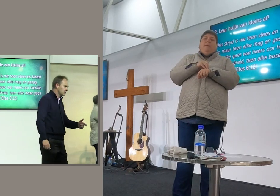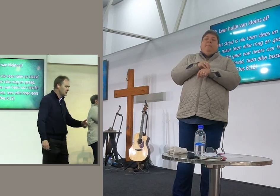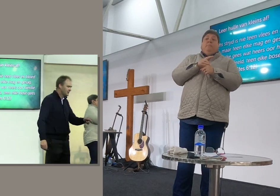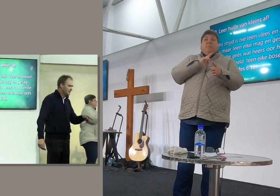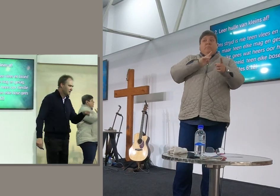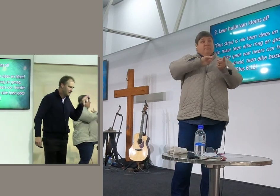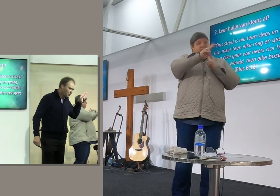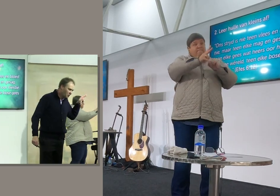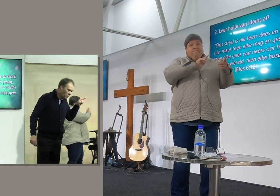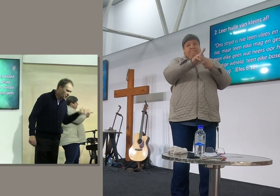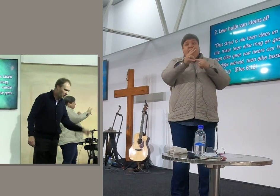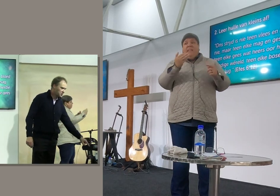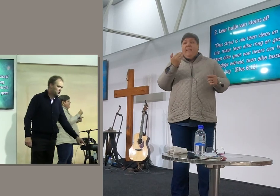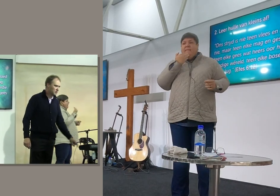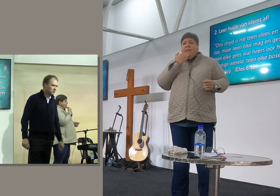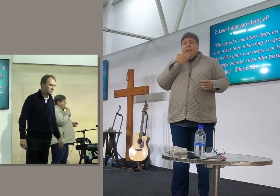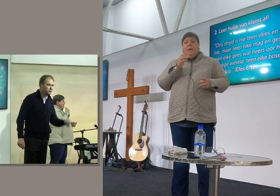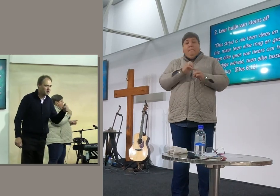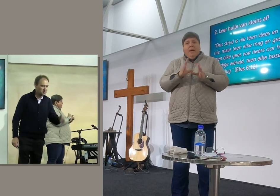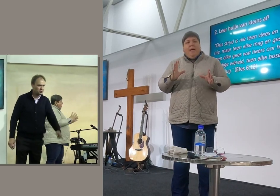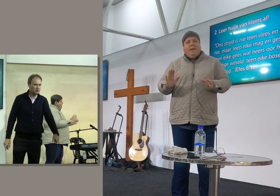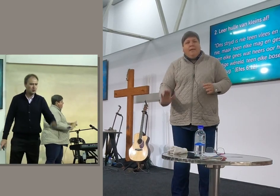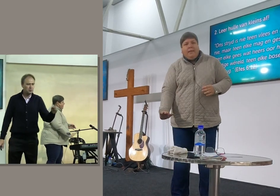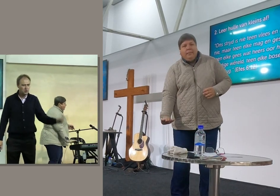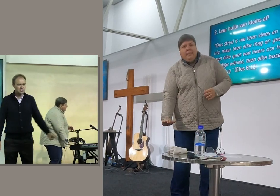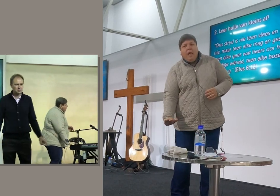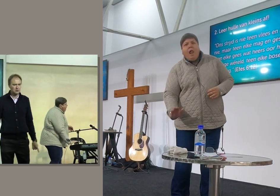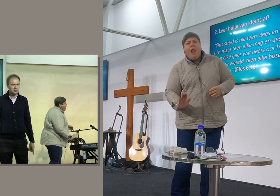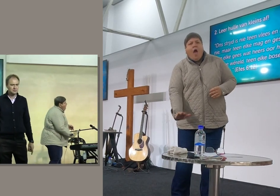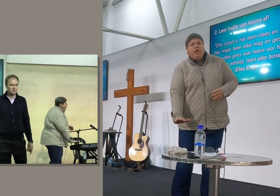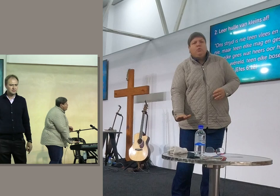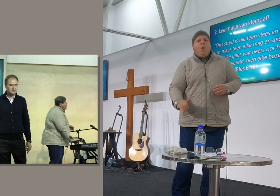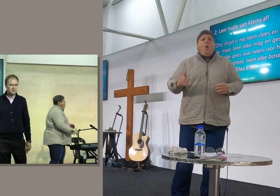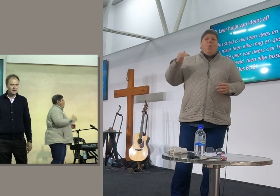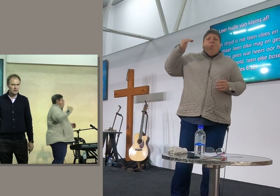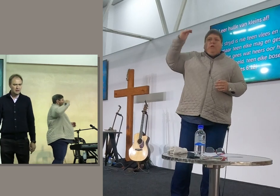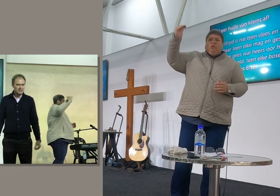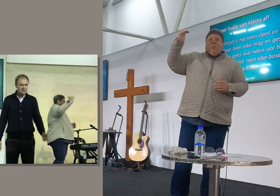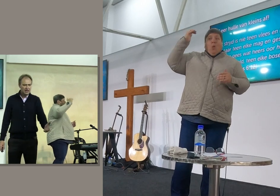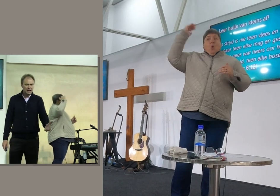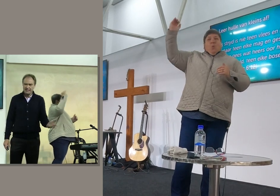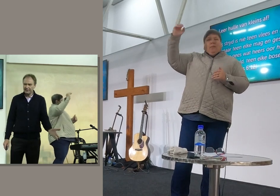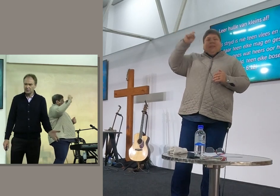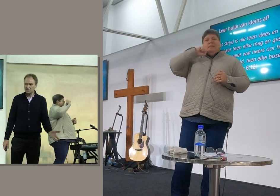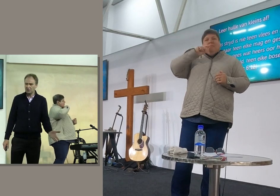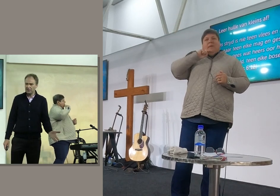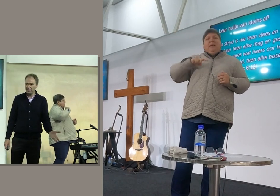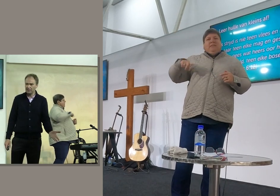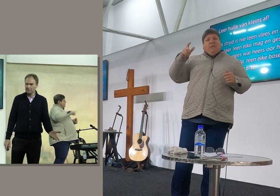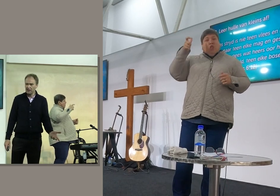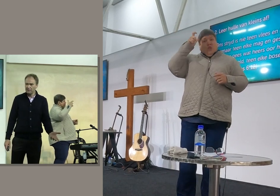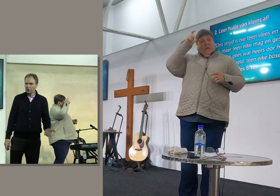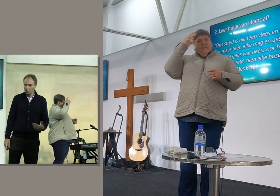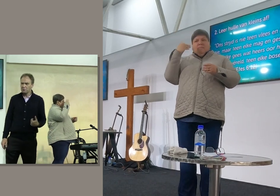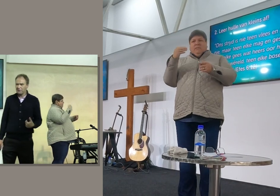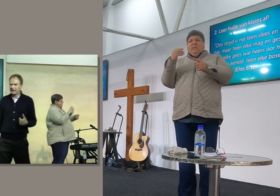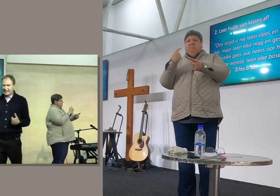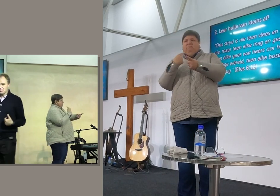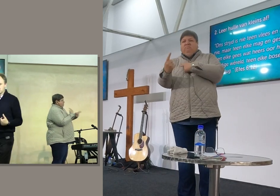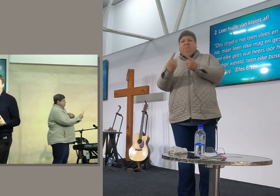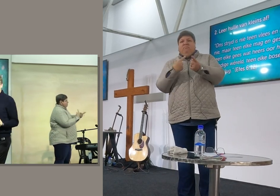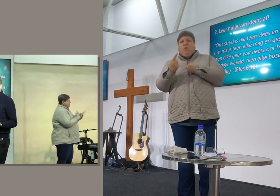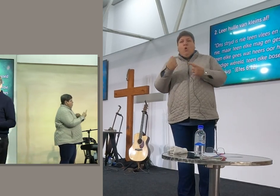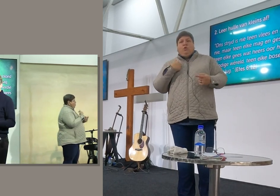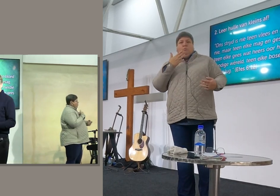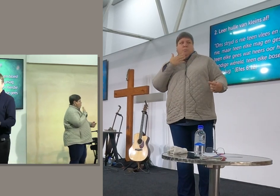is op laerskool, voorskool en op hoërskool. Dis, en die duivel is besig om te wen, want ons probeer